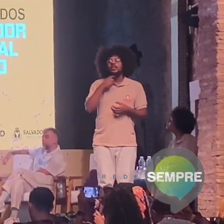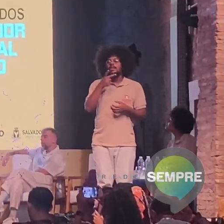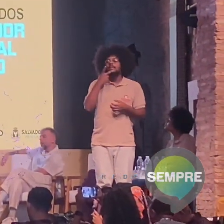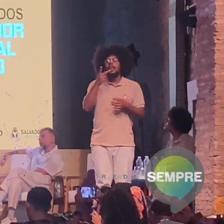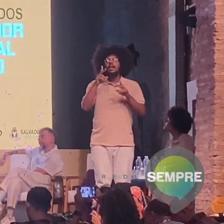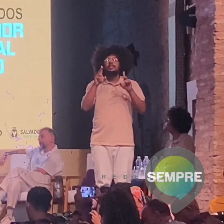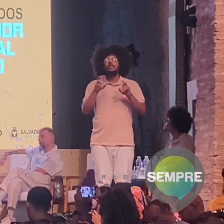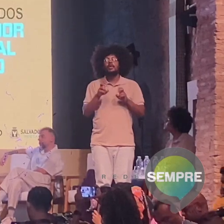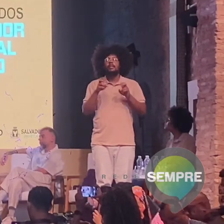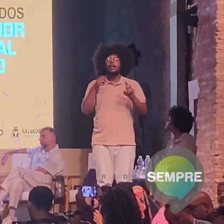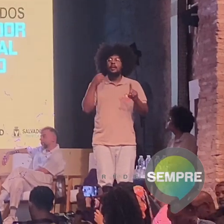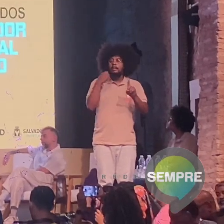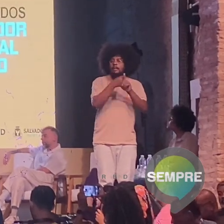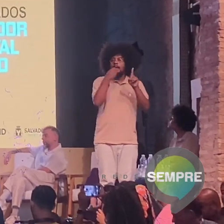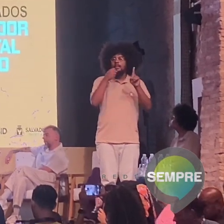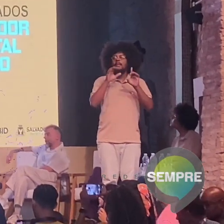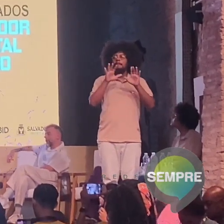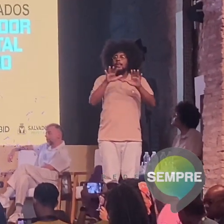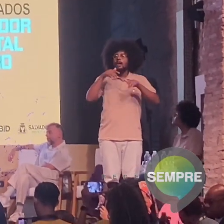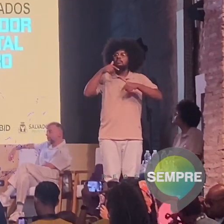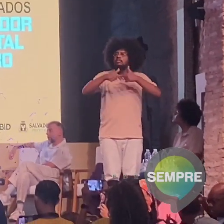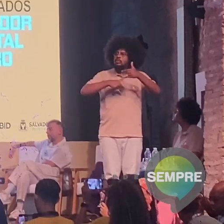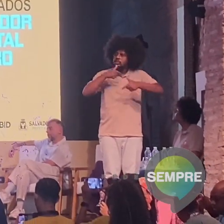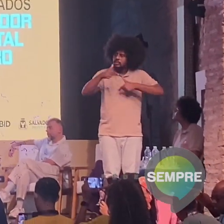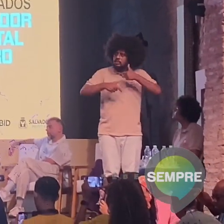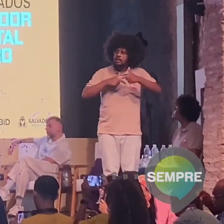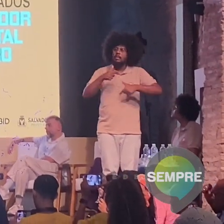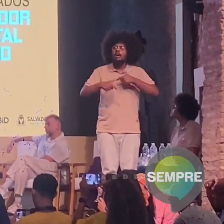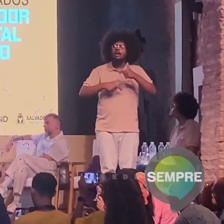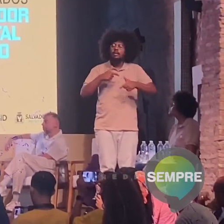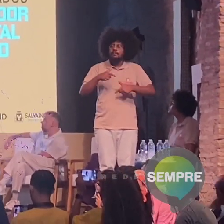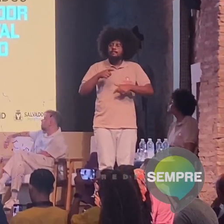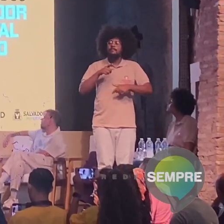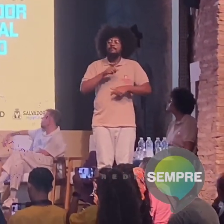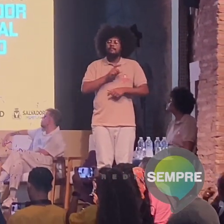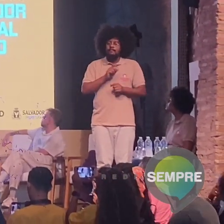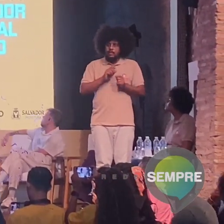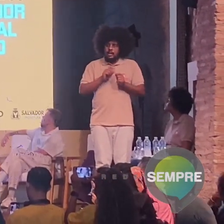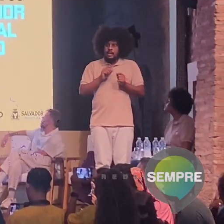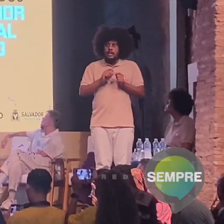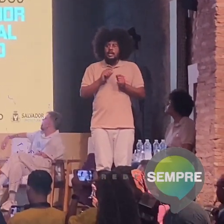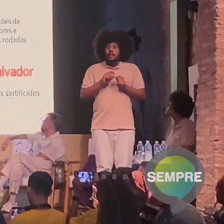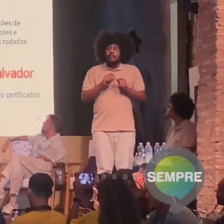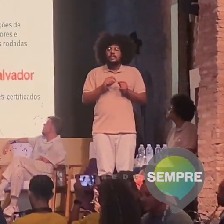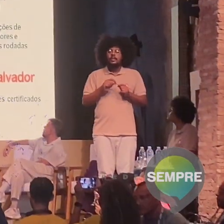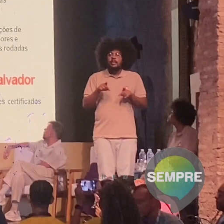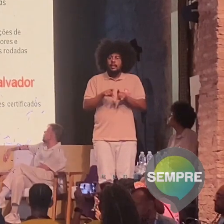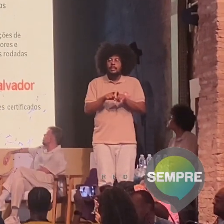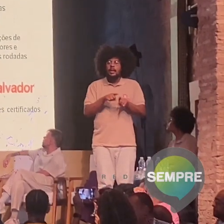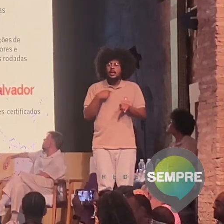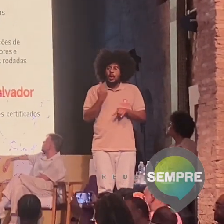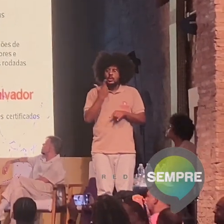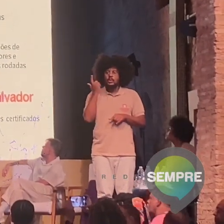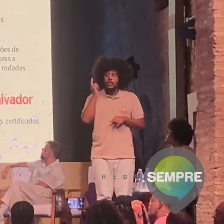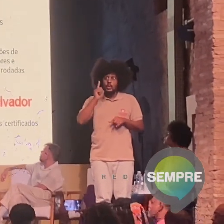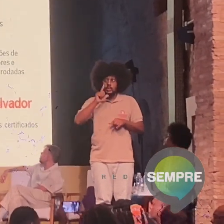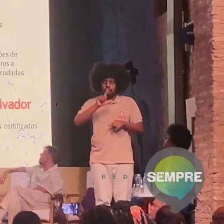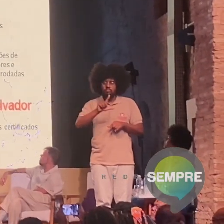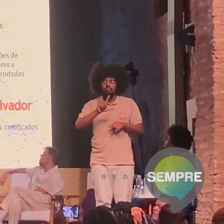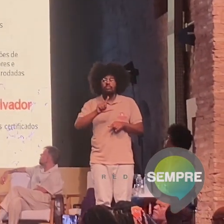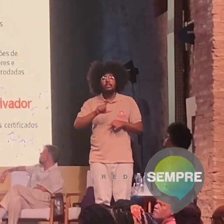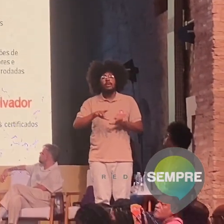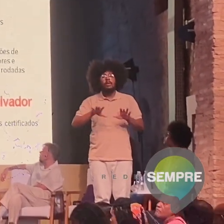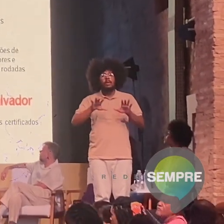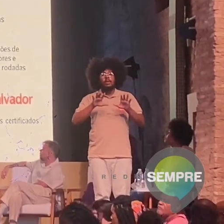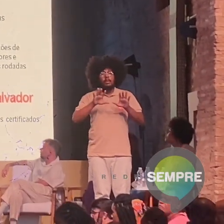impacto, mas muito trabalho foi feito e muita coisa a gente conseguiu entregar. E aí é importante